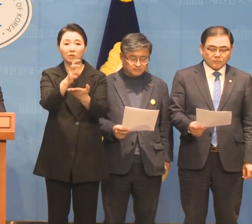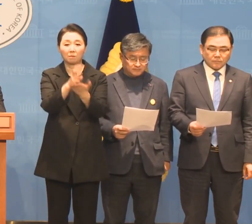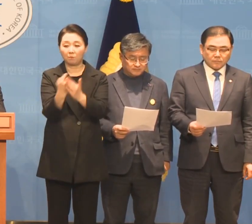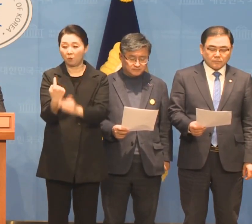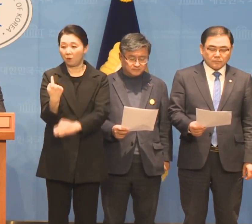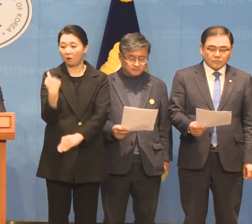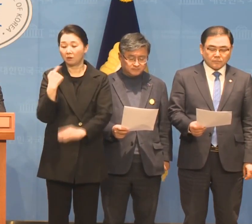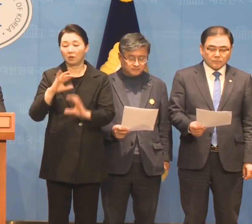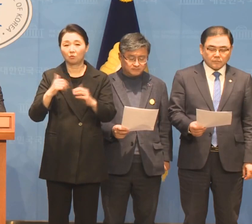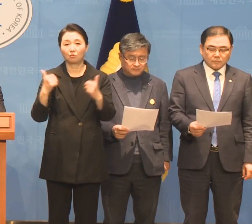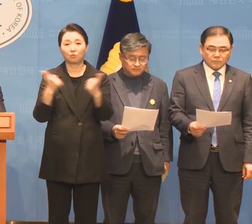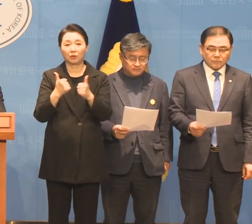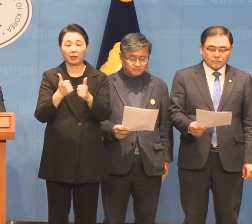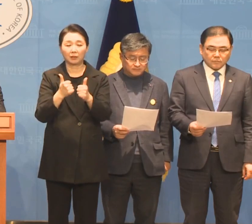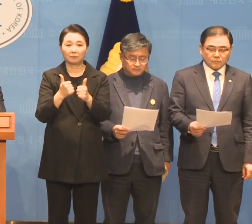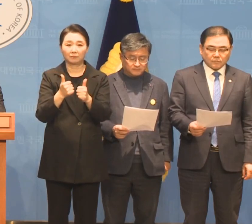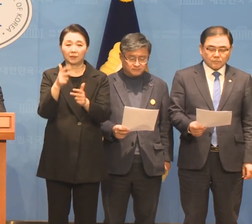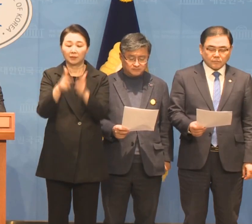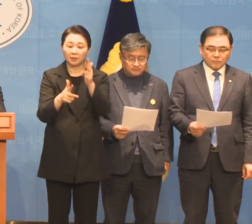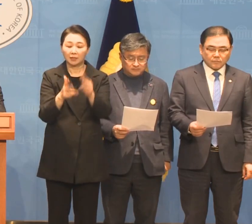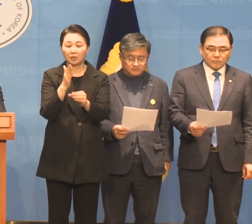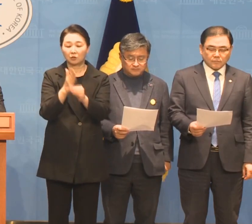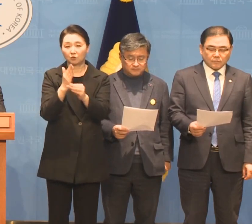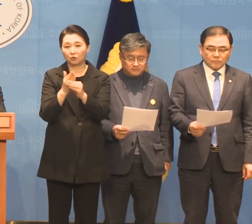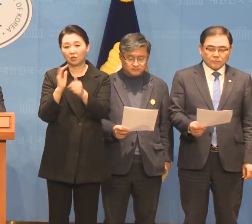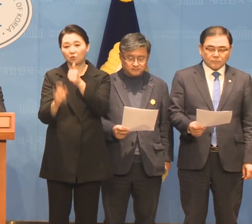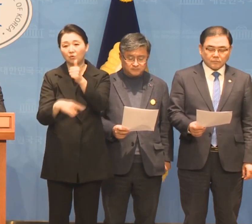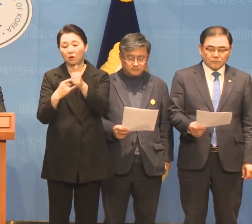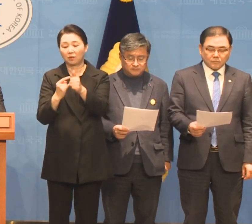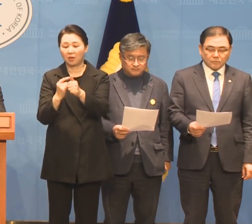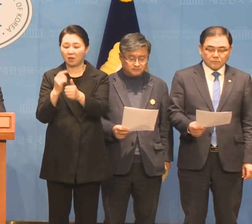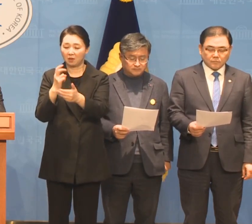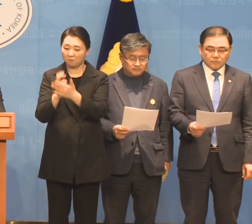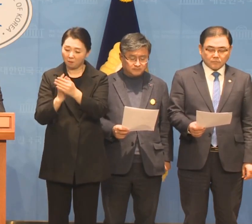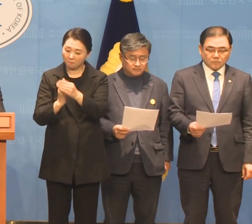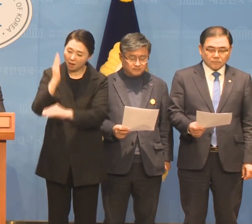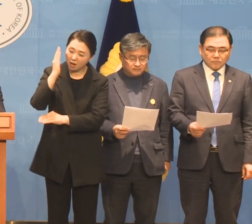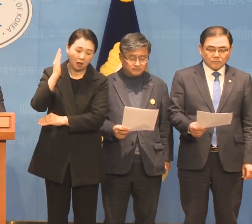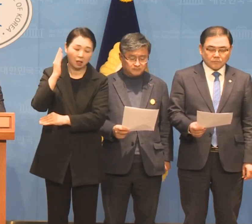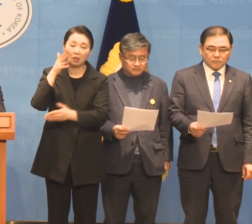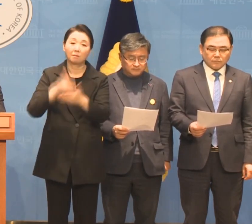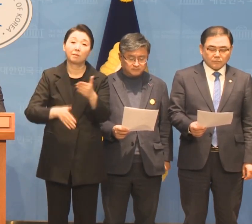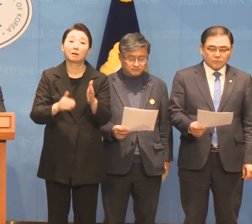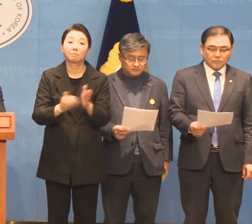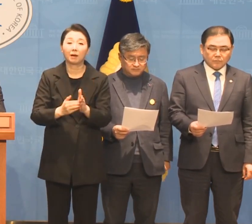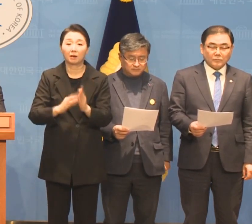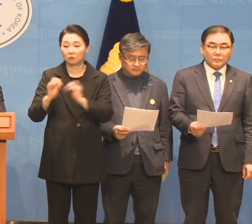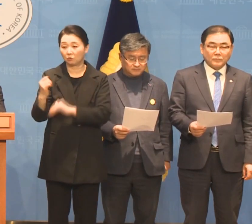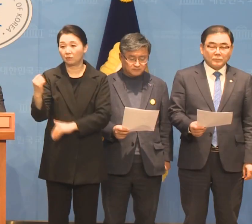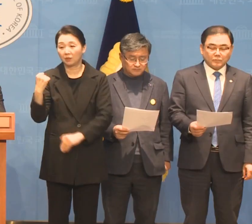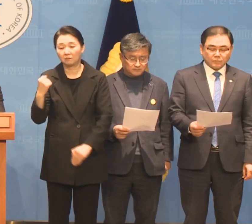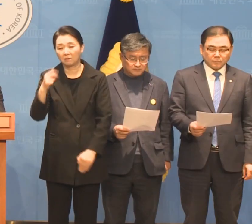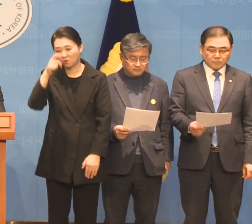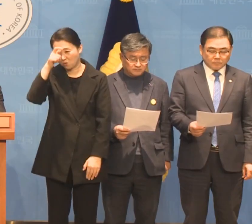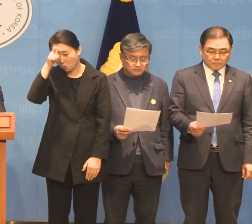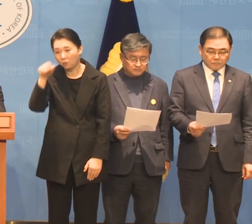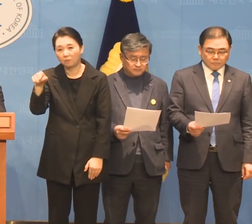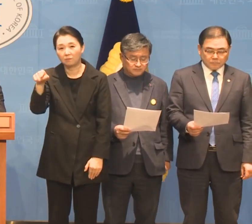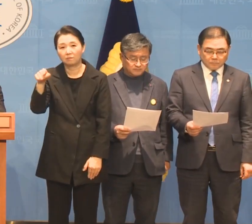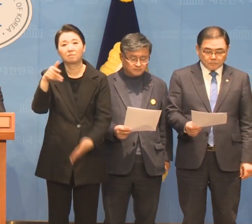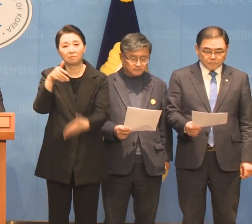어제 국회 산자중기위 법안 소위의 문턱을 넘지 못했습니다. 국민의힘 고집